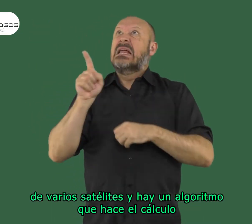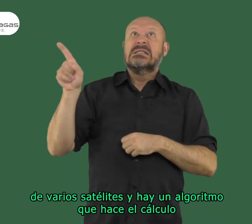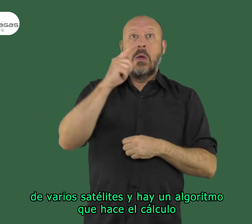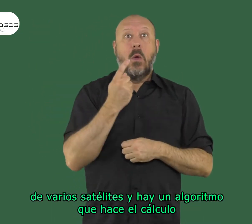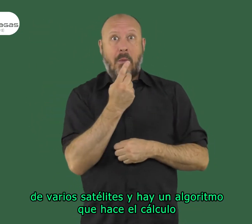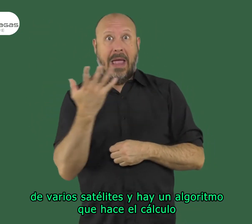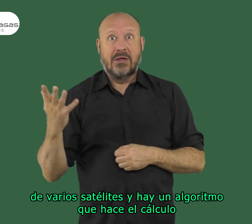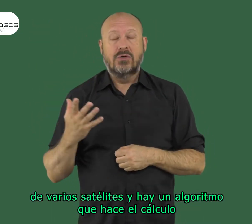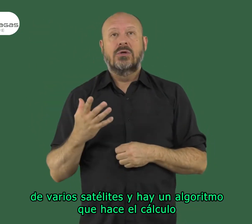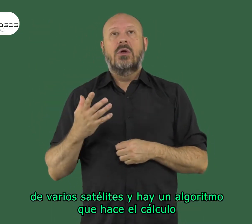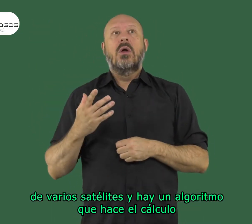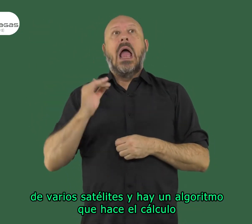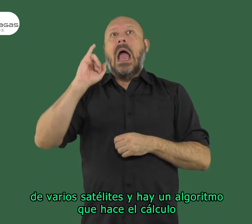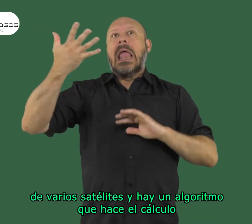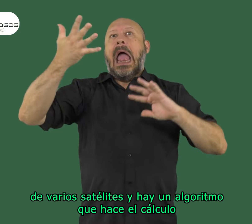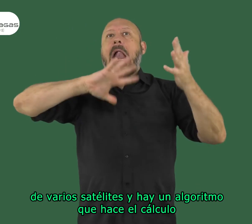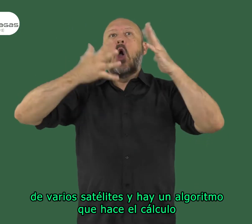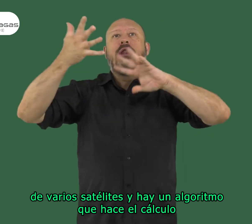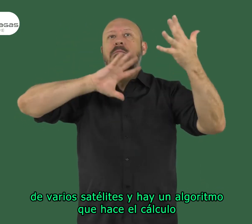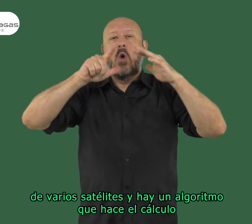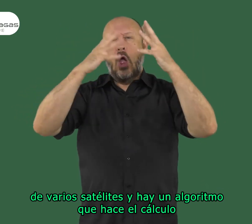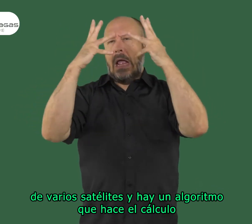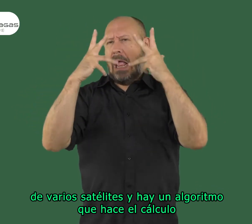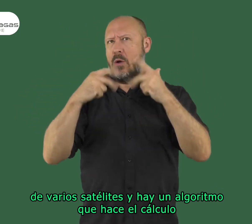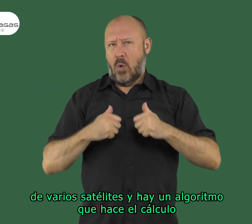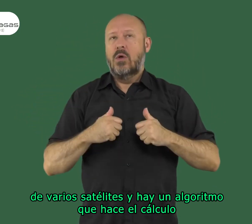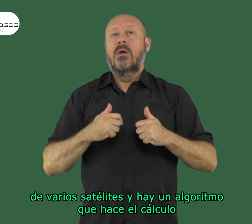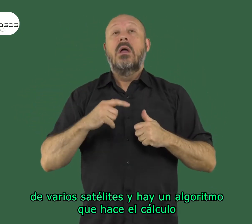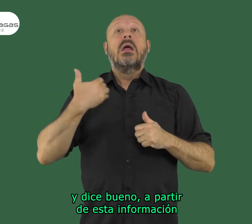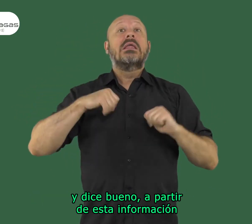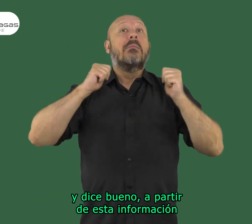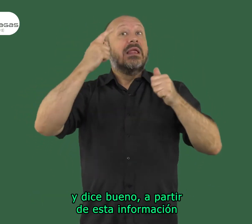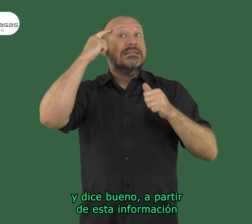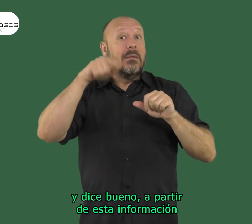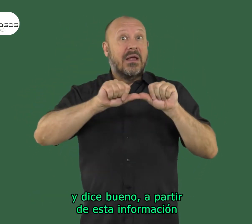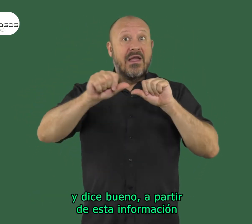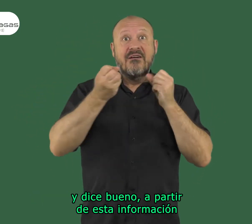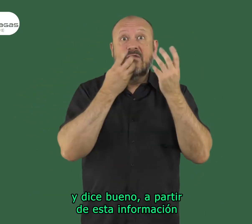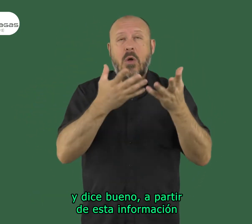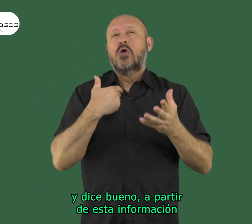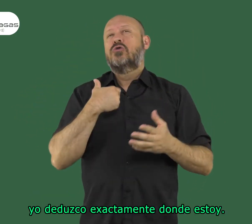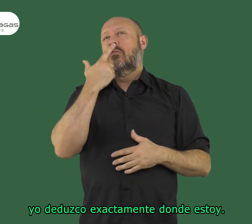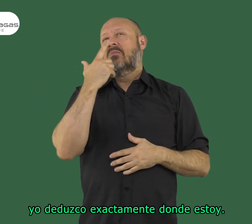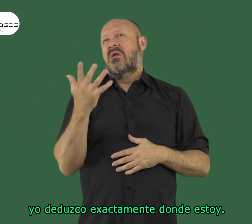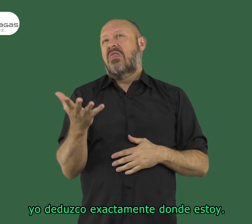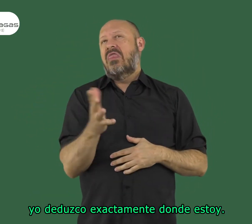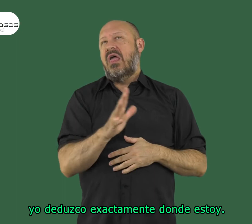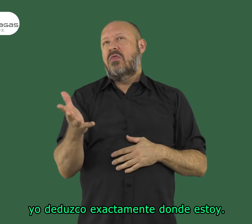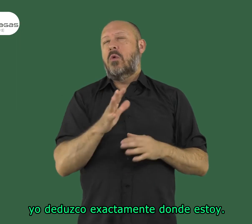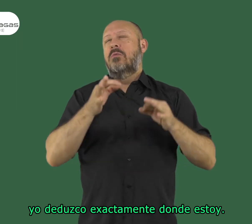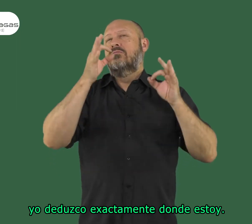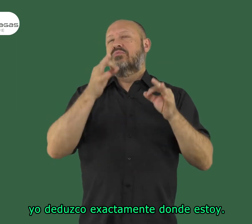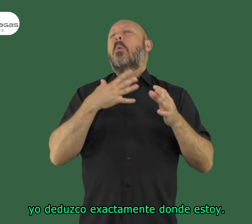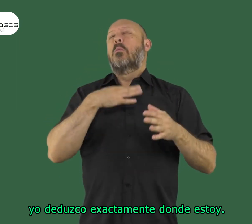de varios satélites y hay un algoritmo que hace el cálculo y dice, bueno, a partir de esta información yo